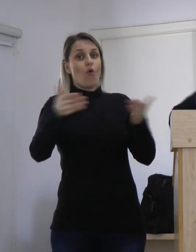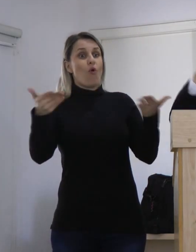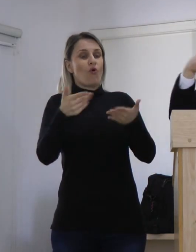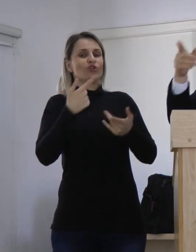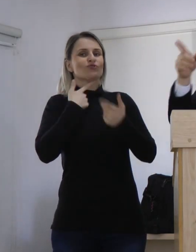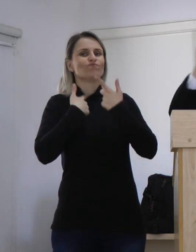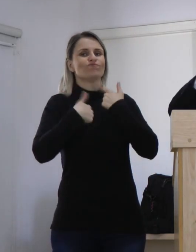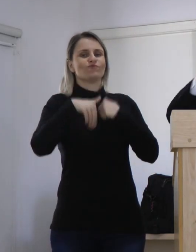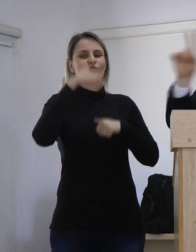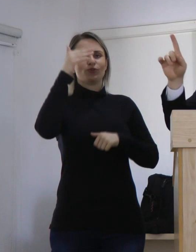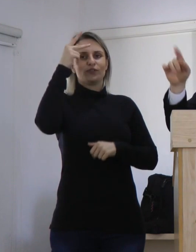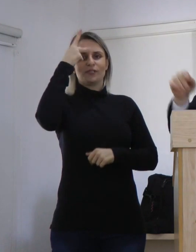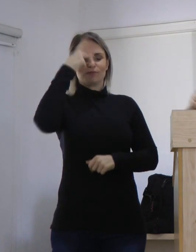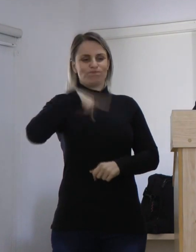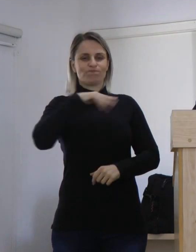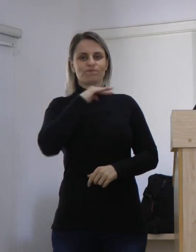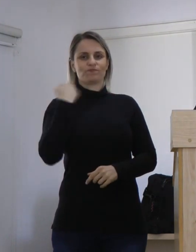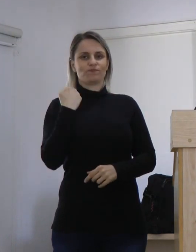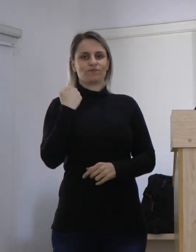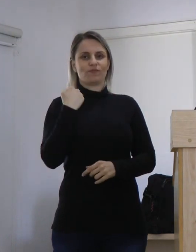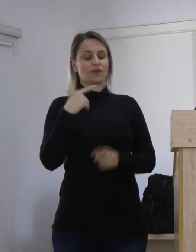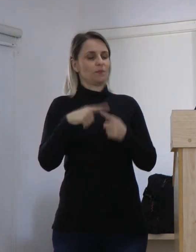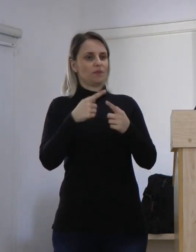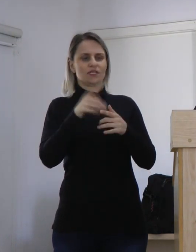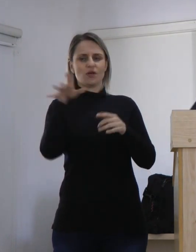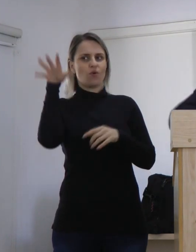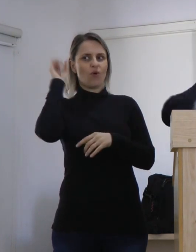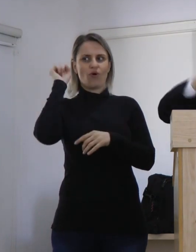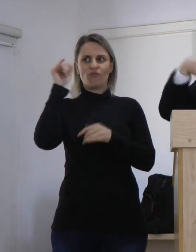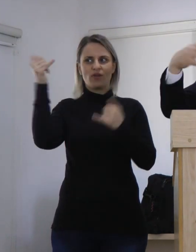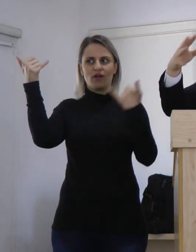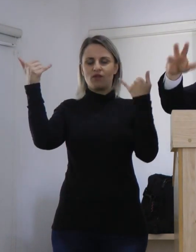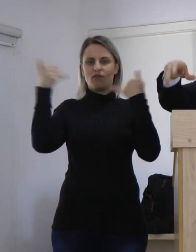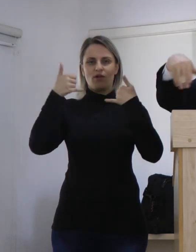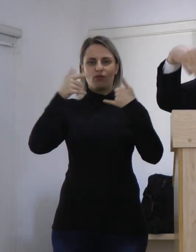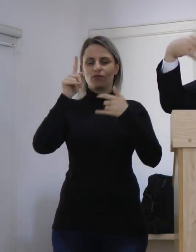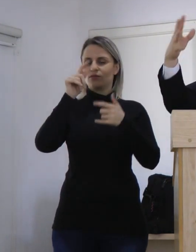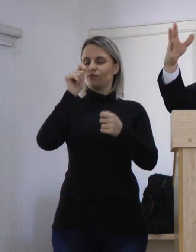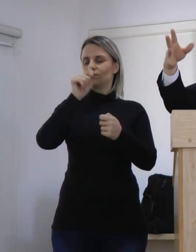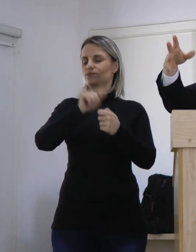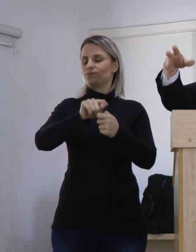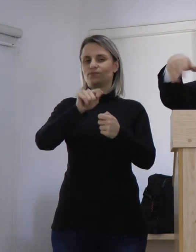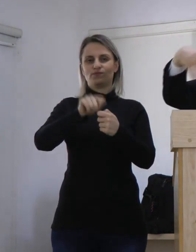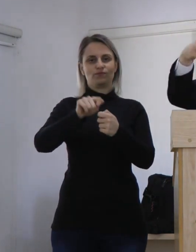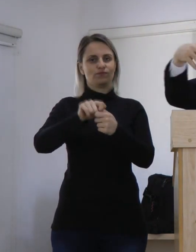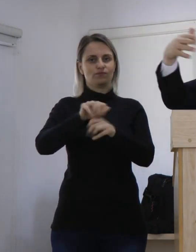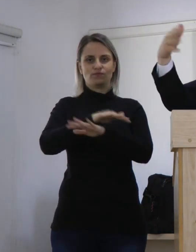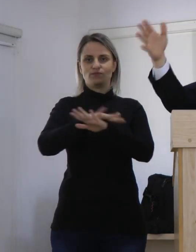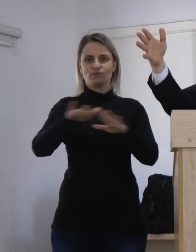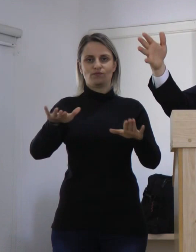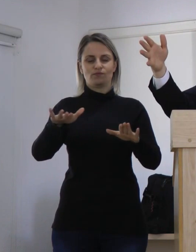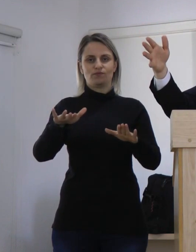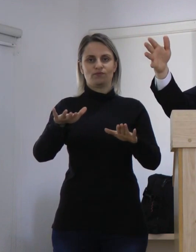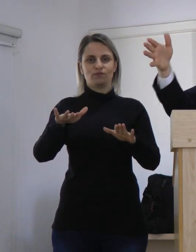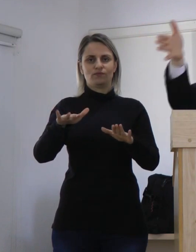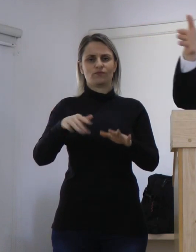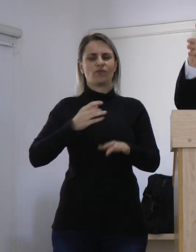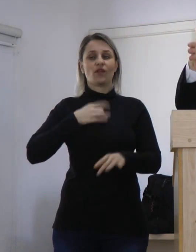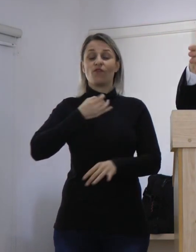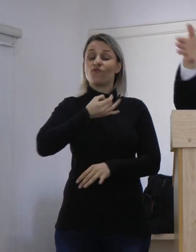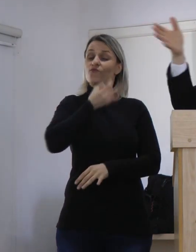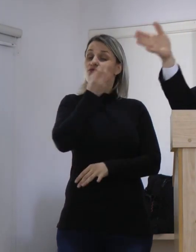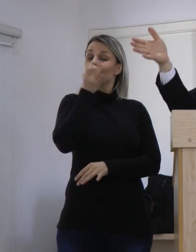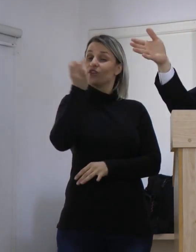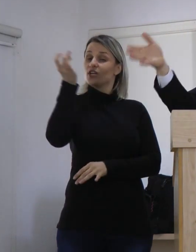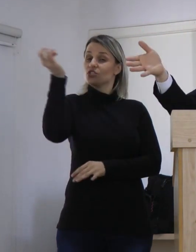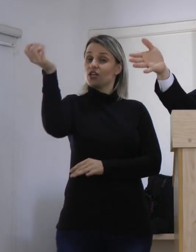Mas depois do que este homem falou, eu não mais farei isso. E ele cantando e divulgando a doutrina. Viajava o Brasil inteiro, dentro de uma